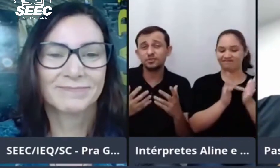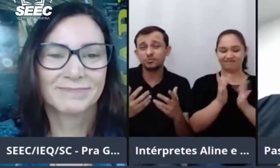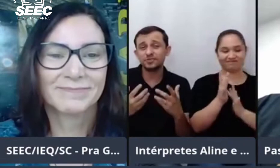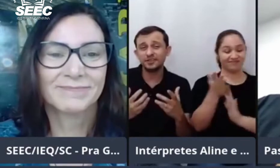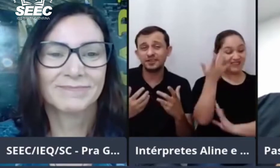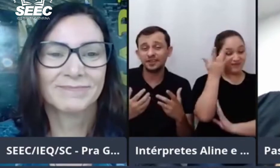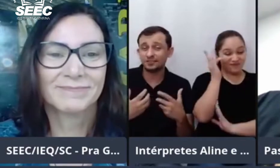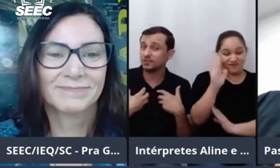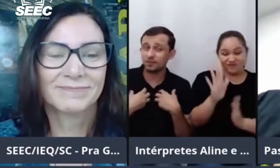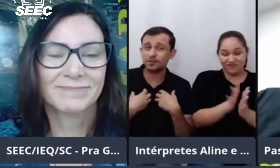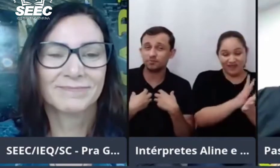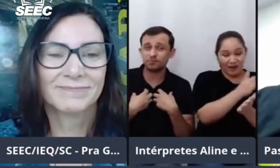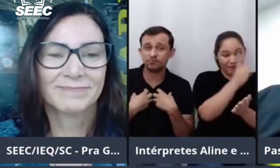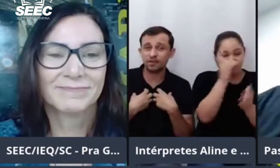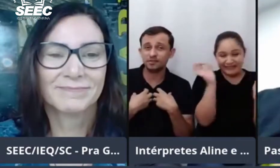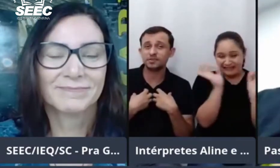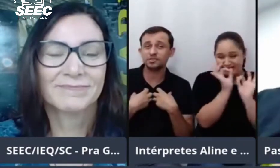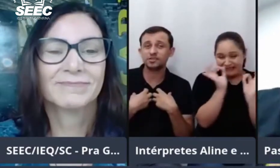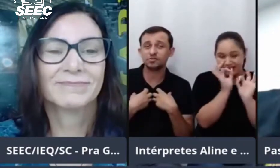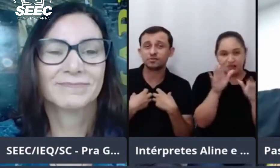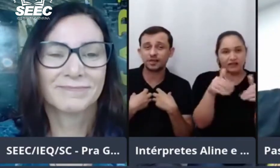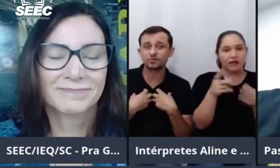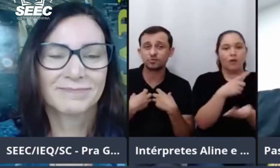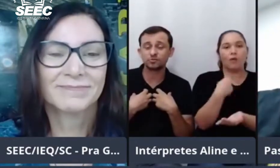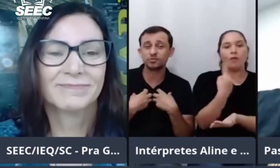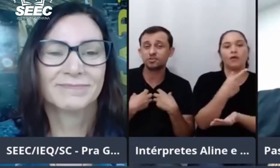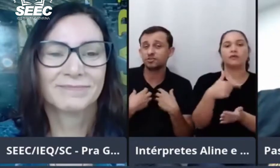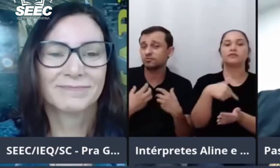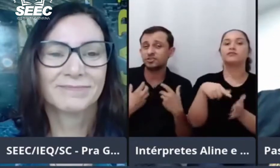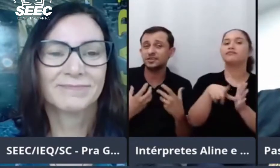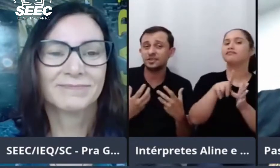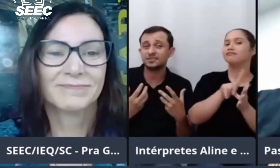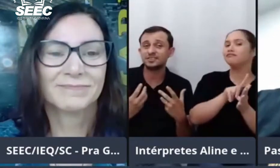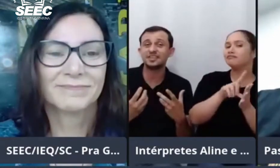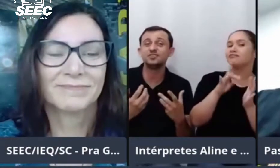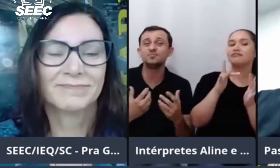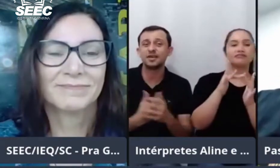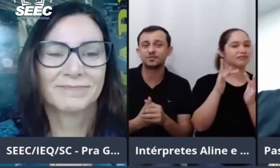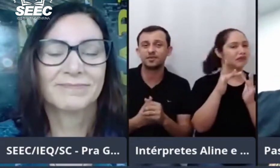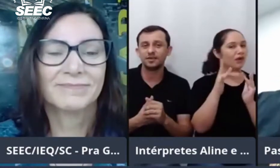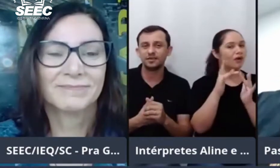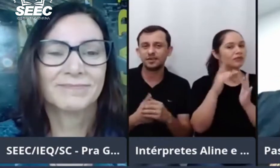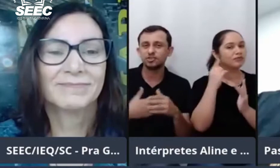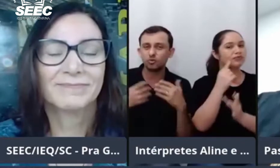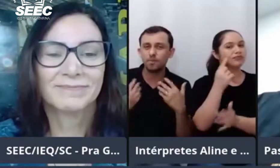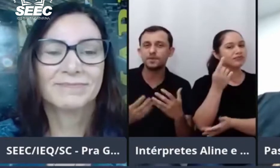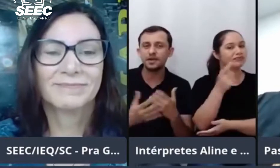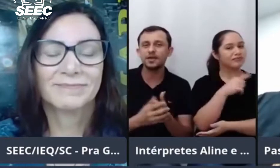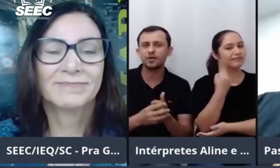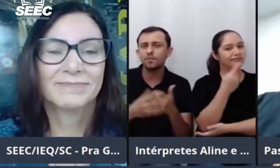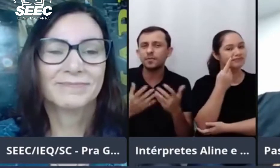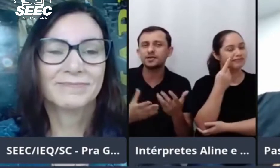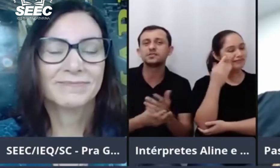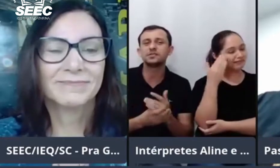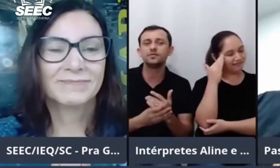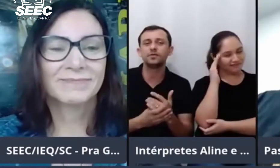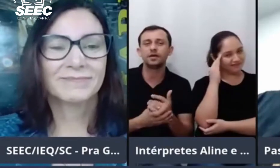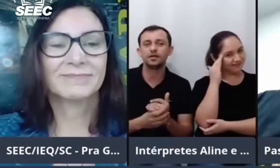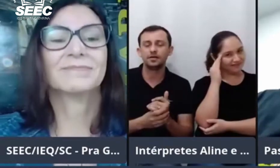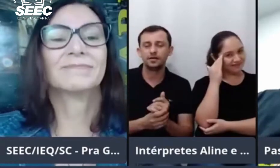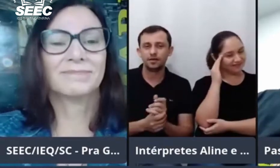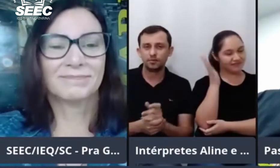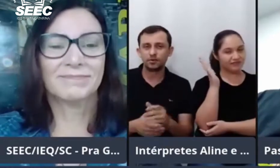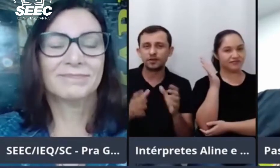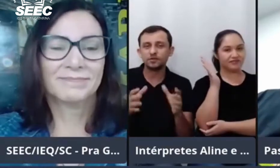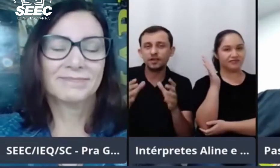A gente também não, antes de a gente ter esse contato com o surdo, a gente não tinha esse entendimento, né? A gente é compreensível,